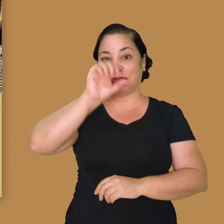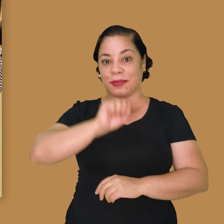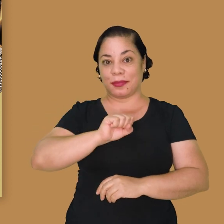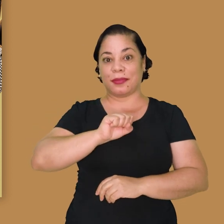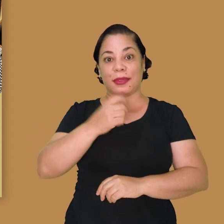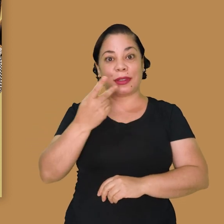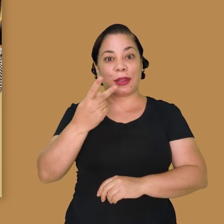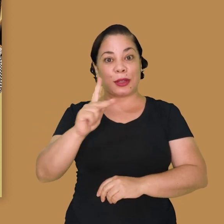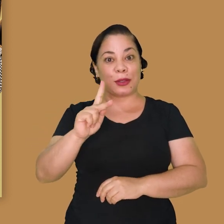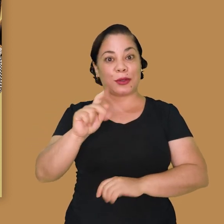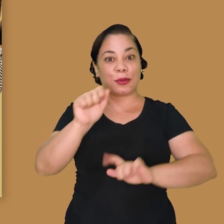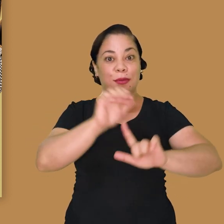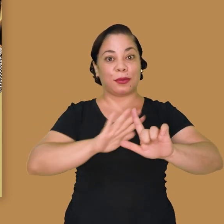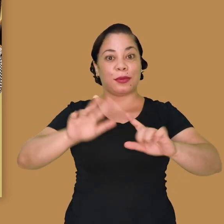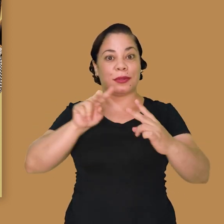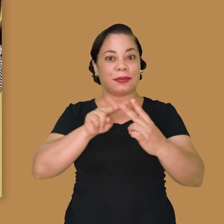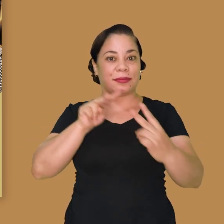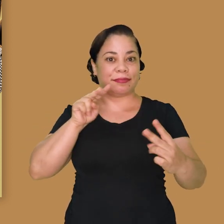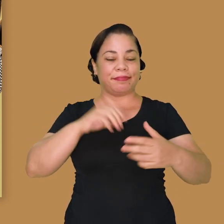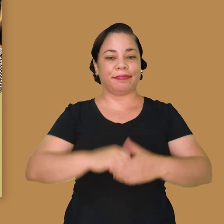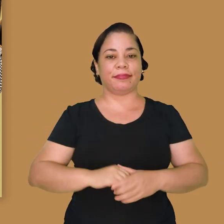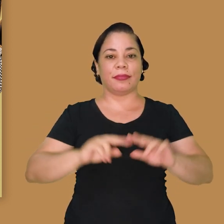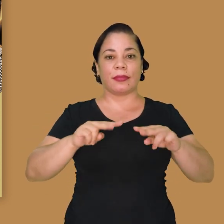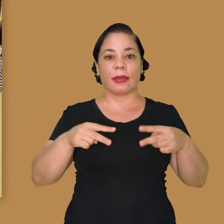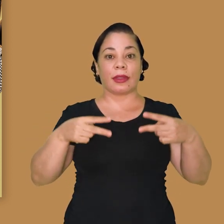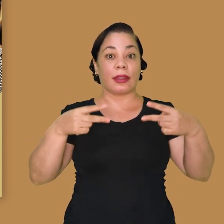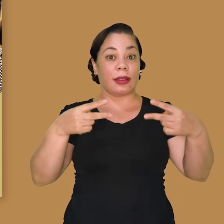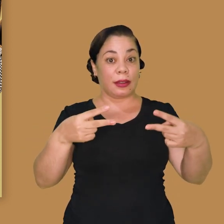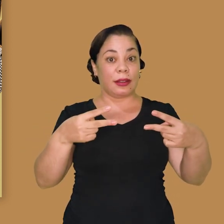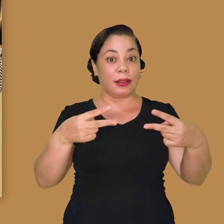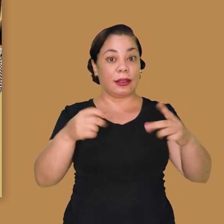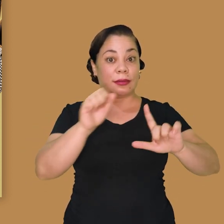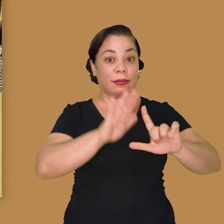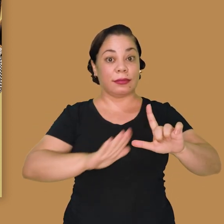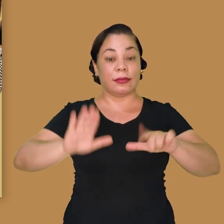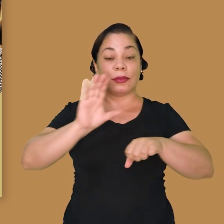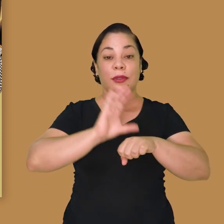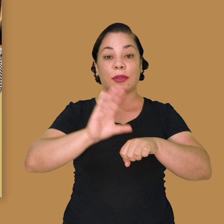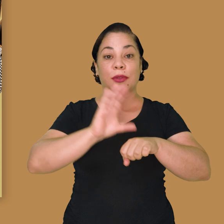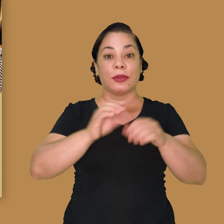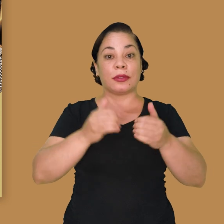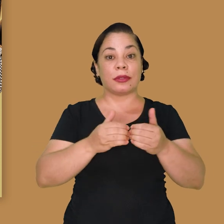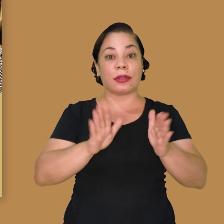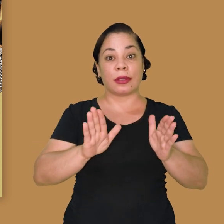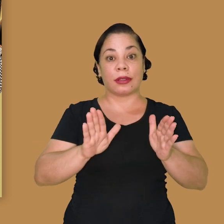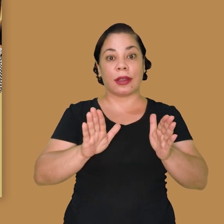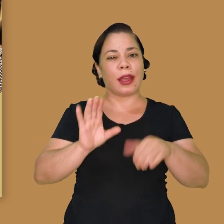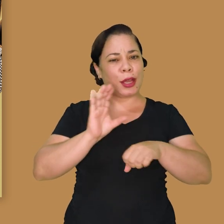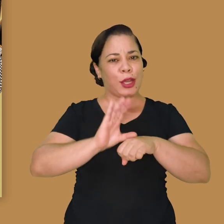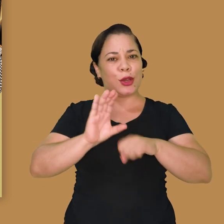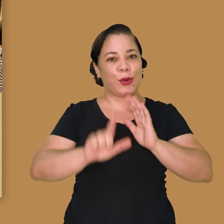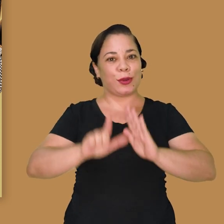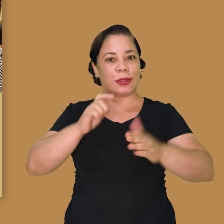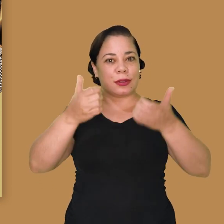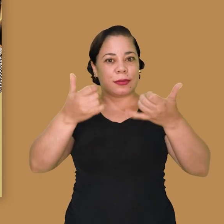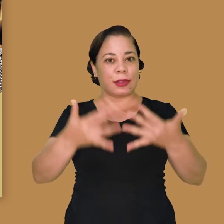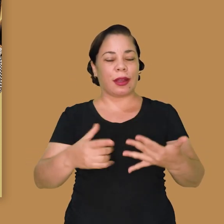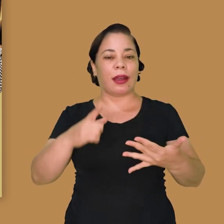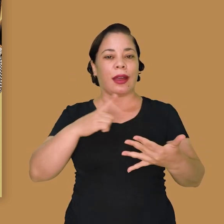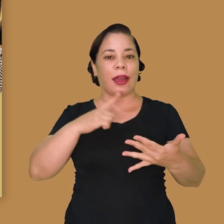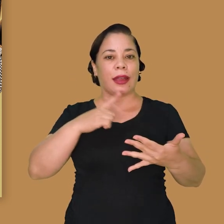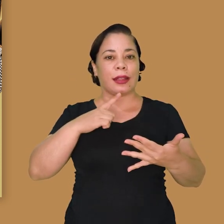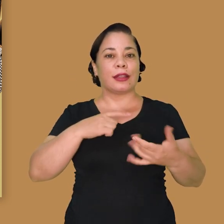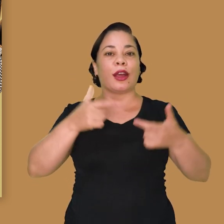ensino e aprendizagem e sua sala virtual o link para a nossa plataforma de cursos abertos e esses cursos